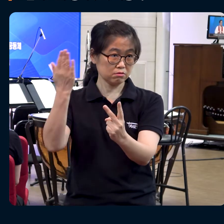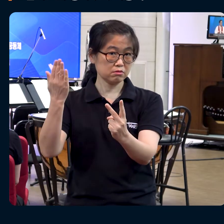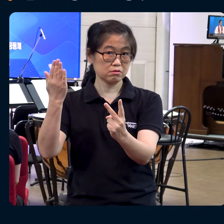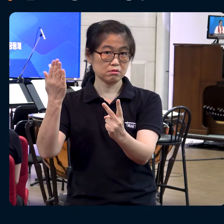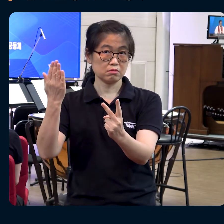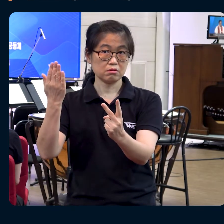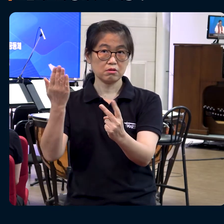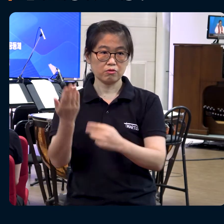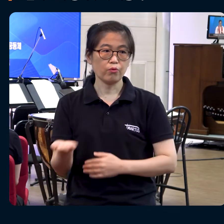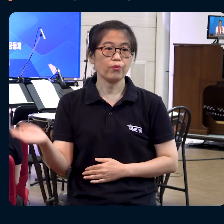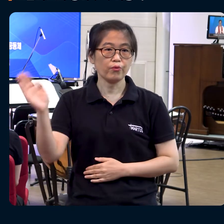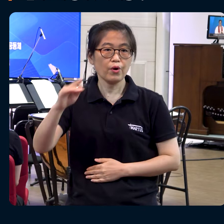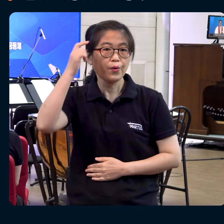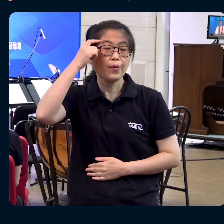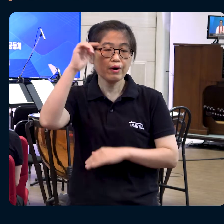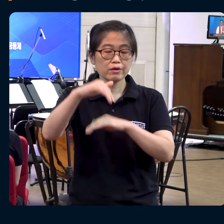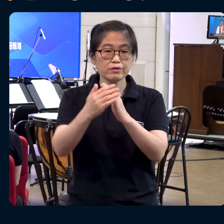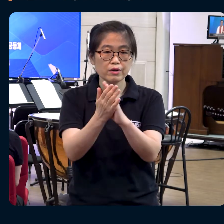계약문을 낭독하면서.